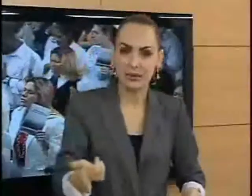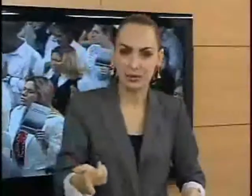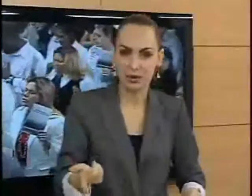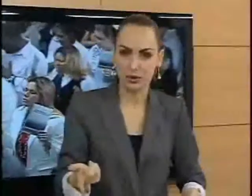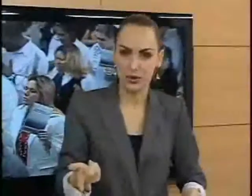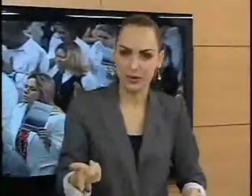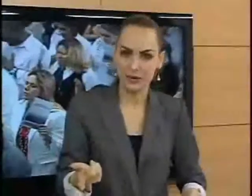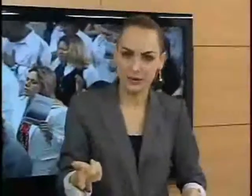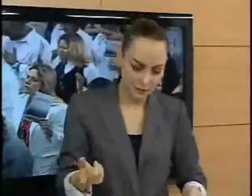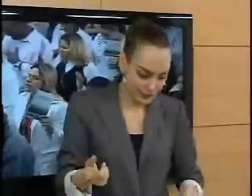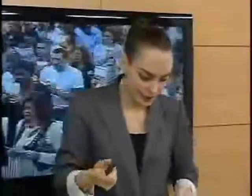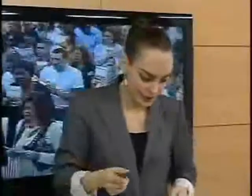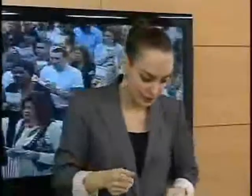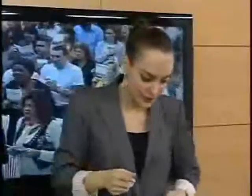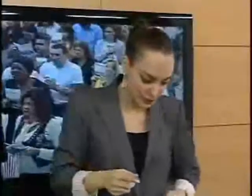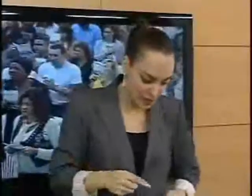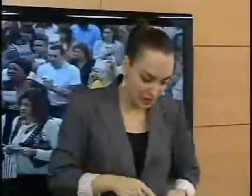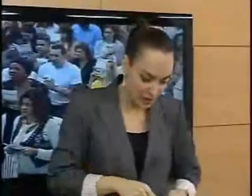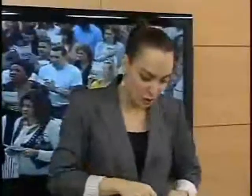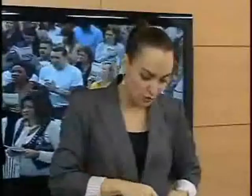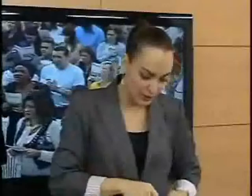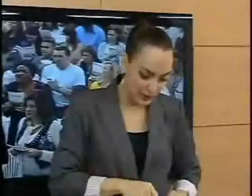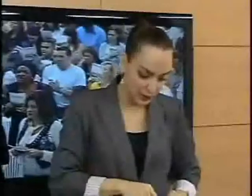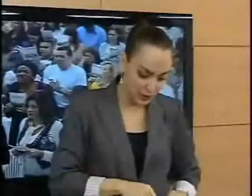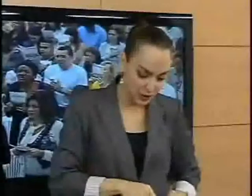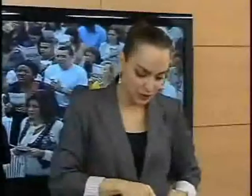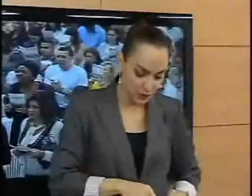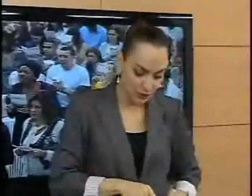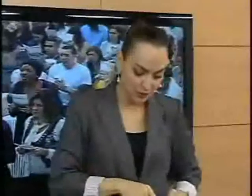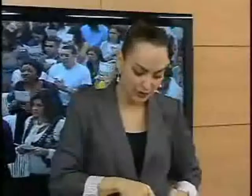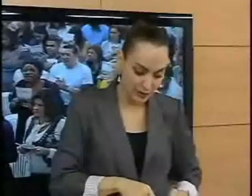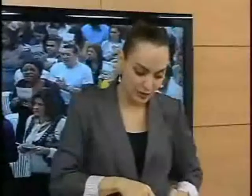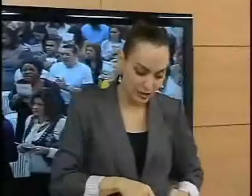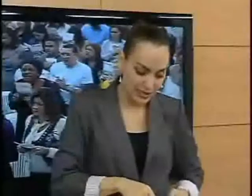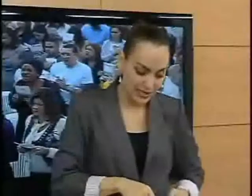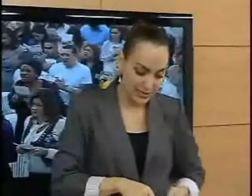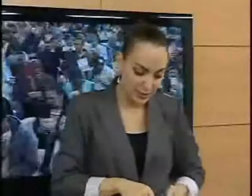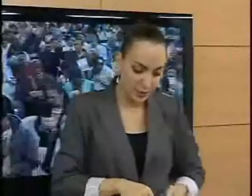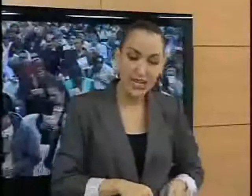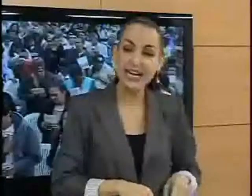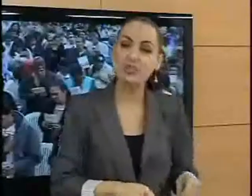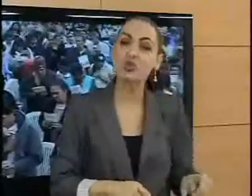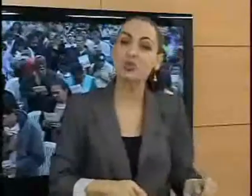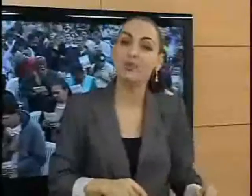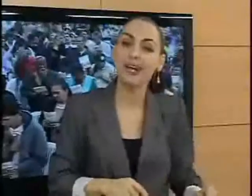Entendimento das coisas. Se você pega uma tradução, uma outra tradução, diz a sabedoria é